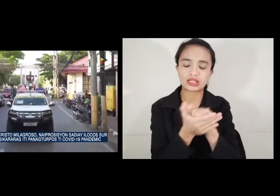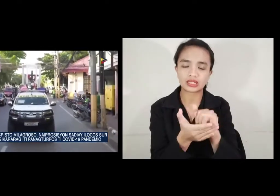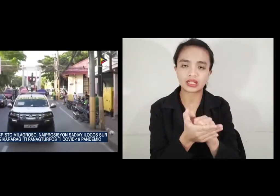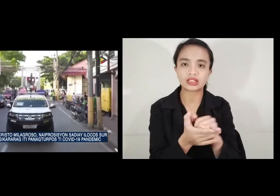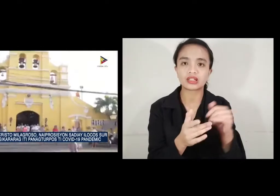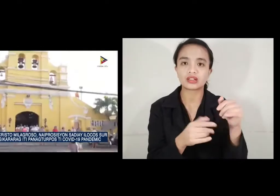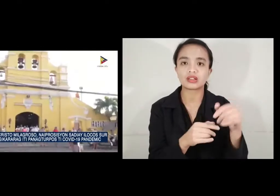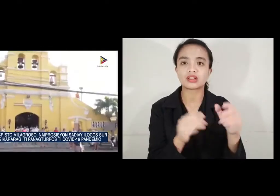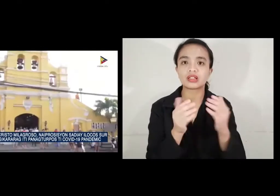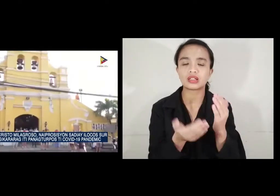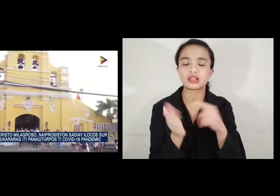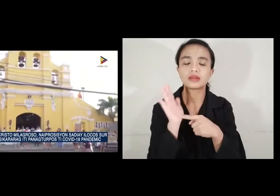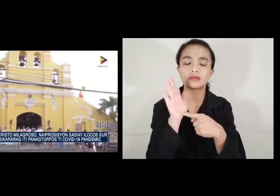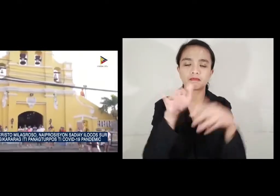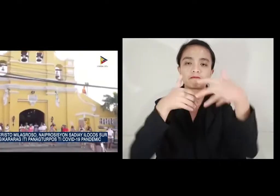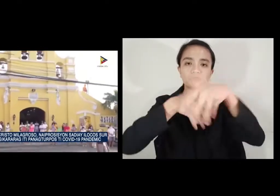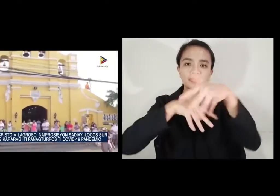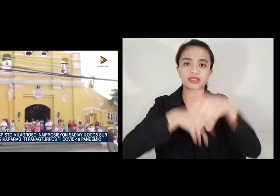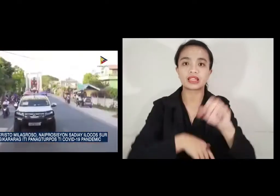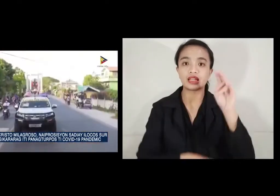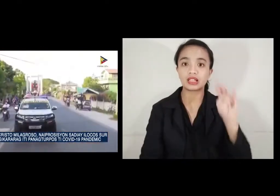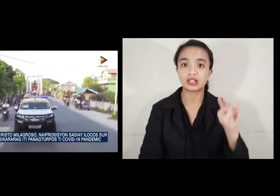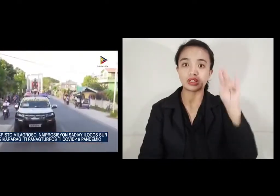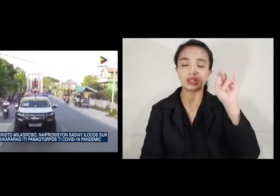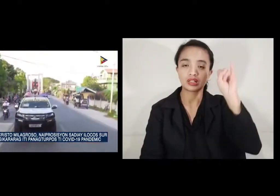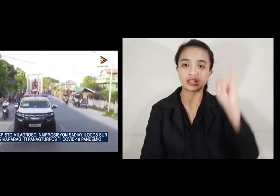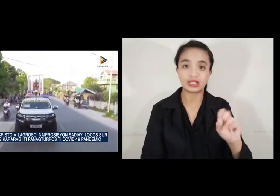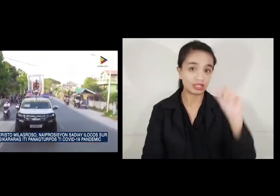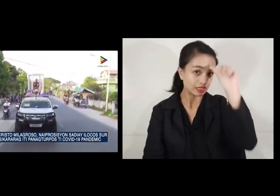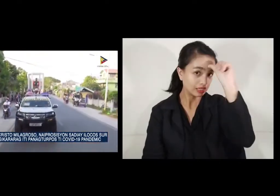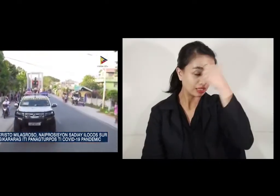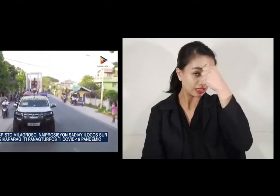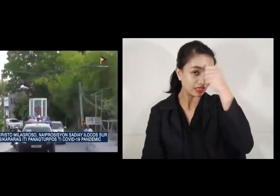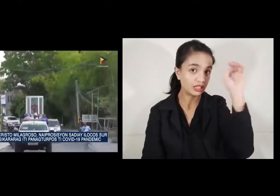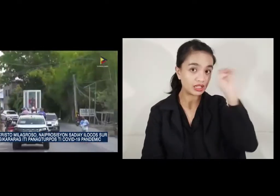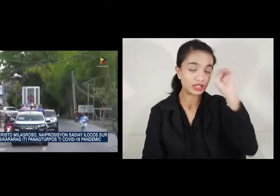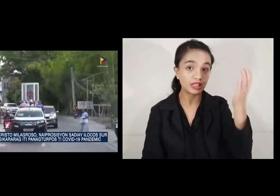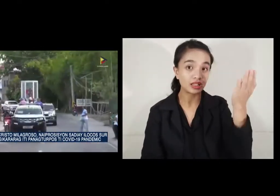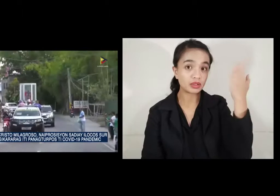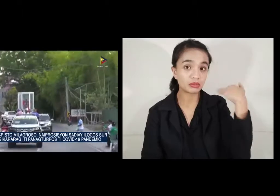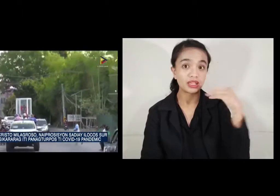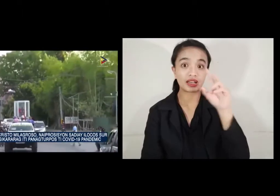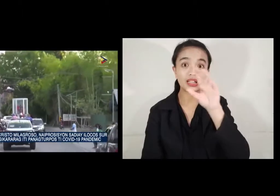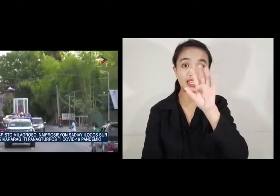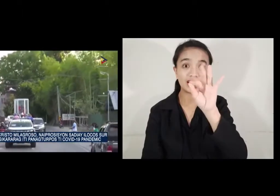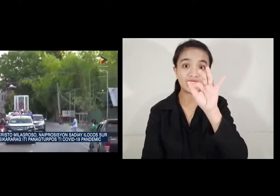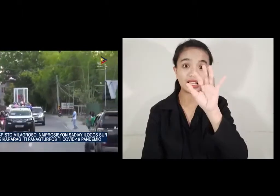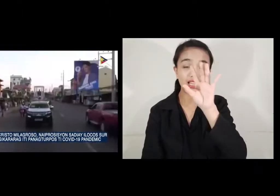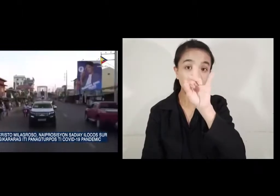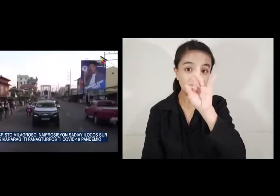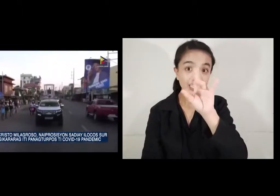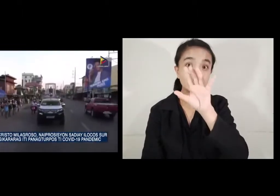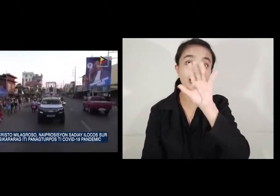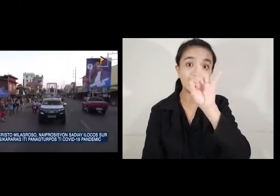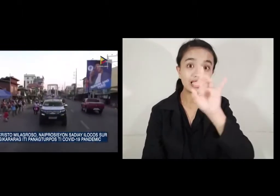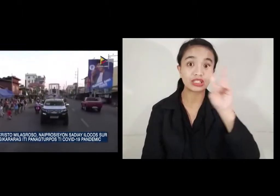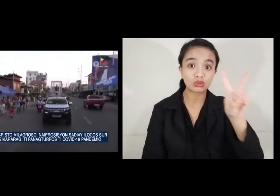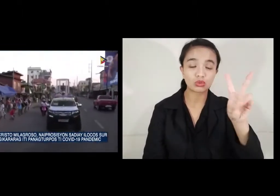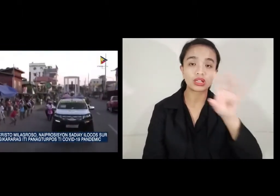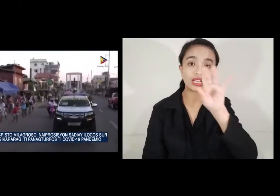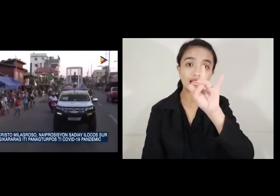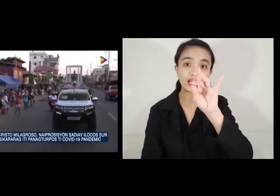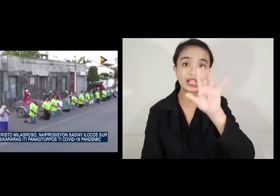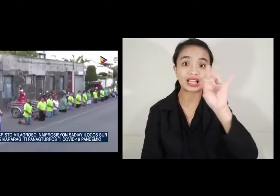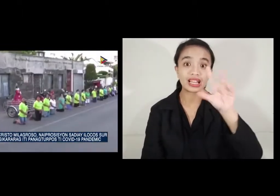ili iti boundary di Ilocos Sur ken Ilocos Norte. May palagi pa Sir Ed, di 1882 and 1883